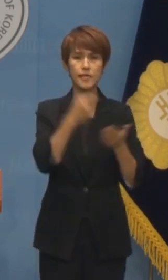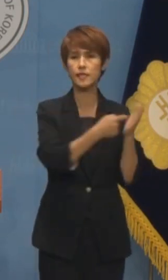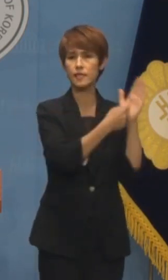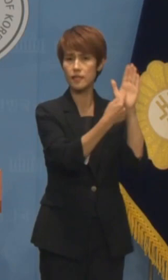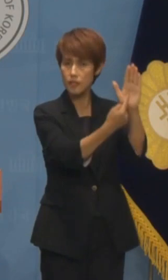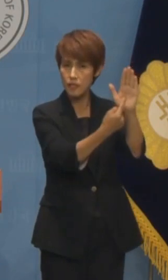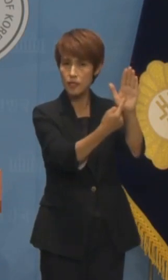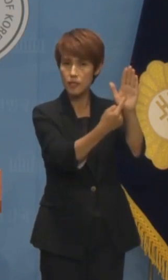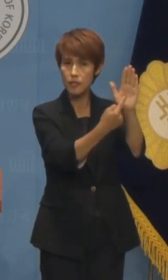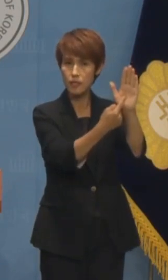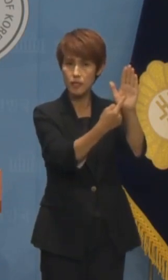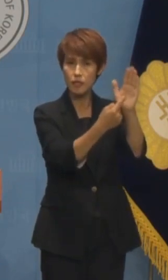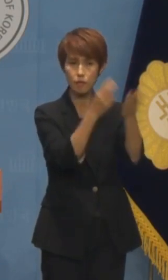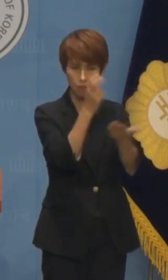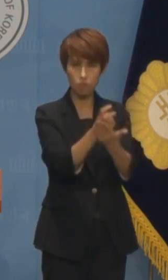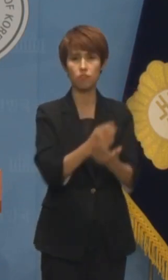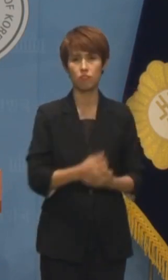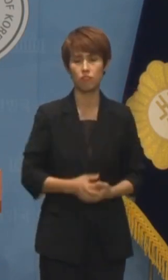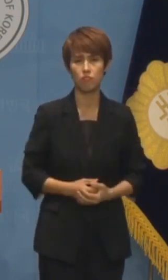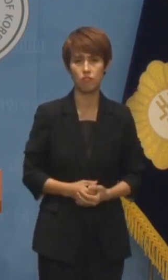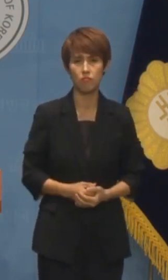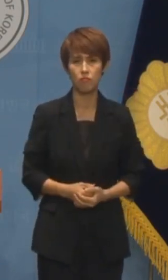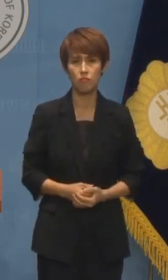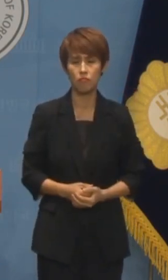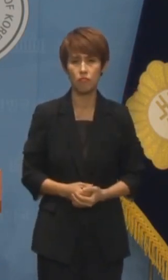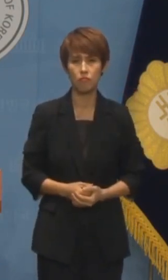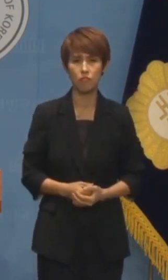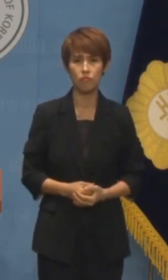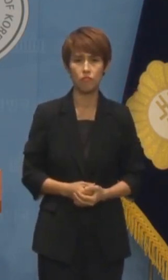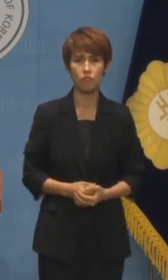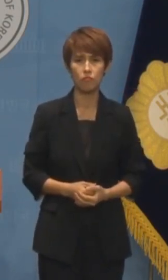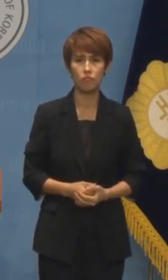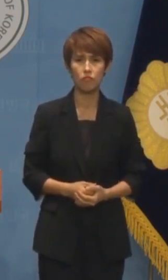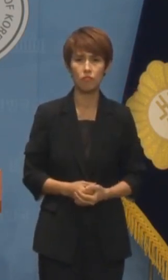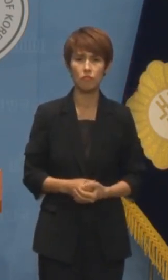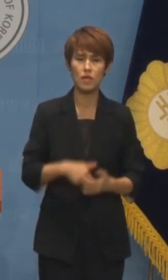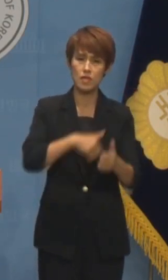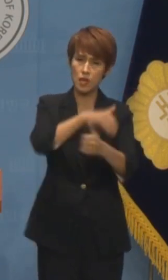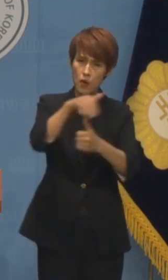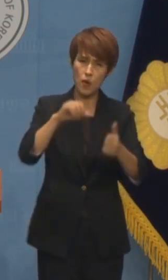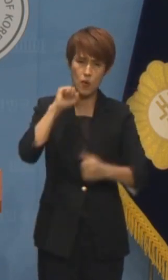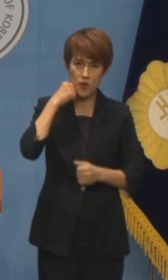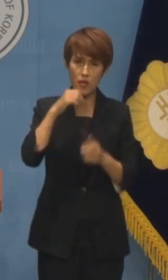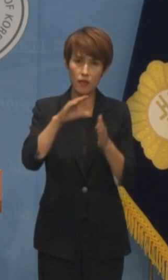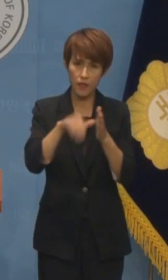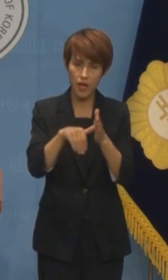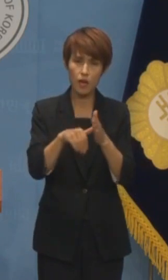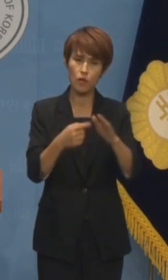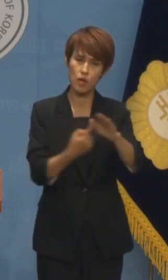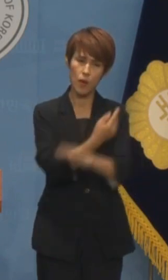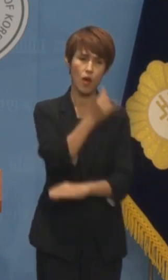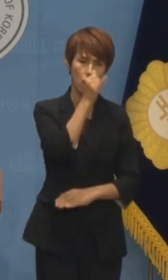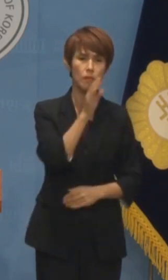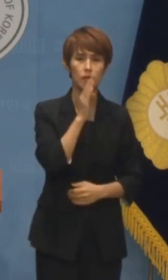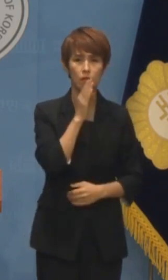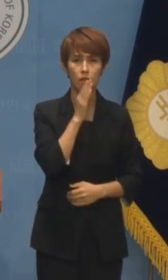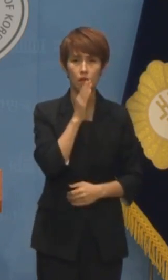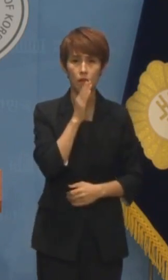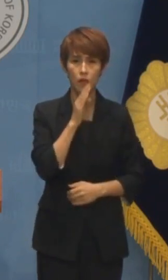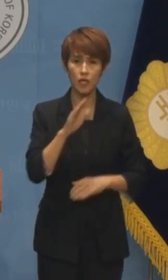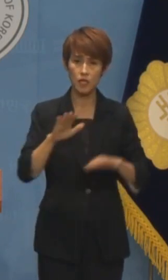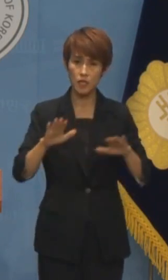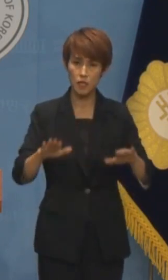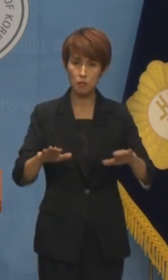통해 공개하게 되어 있습니다. 물론 부득이한 사유가 있을 때는 예외로 두고 있지만 이제